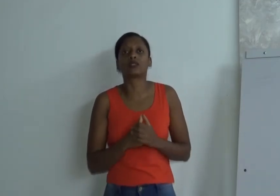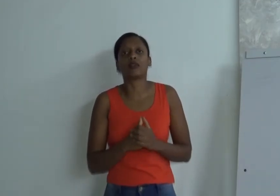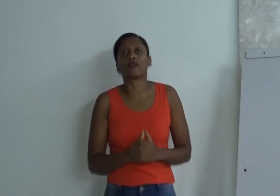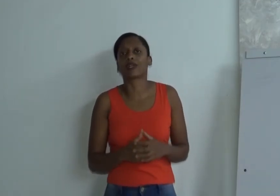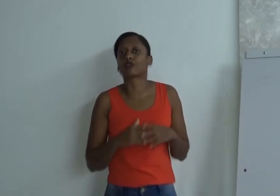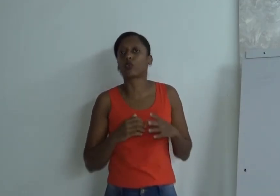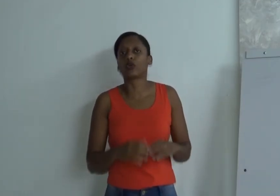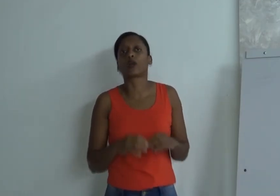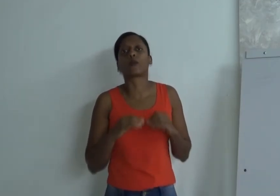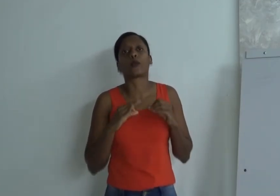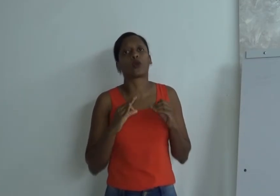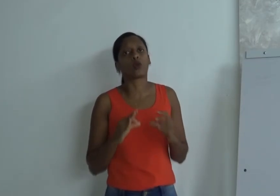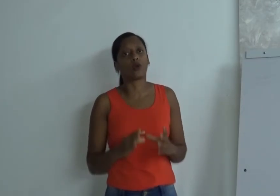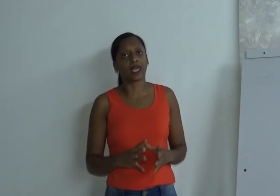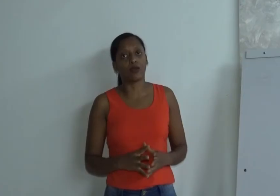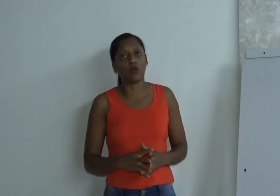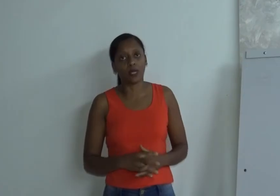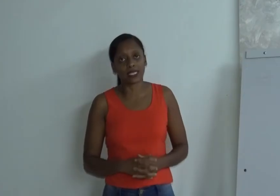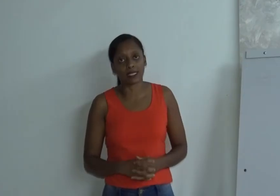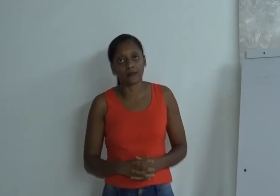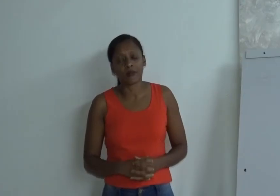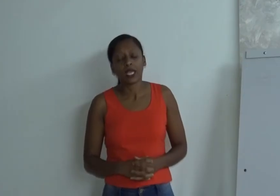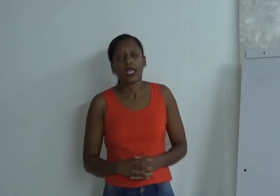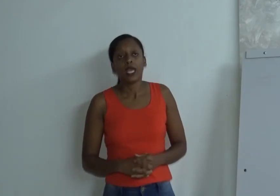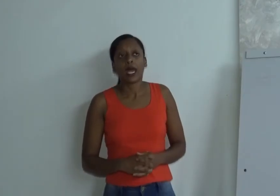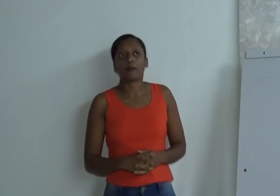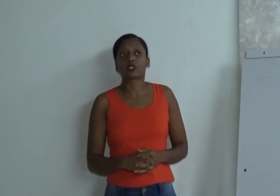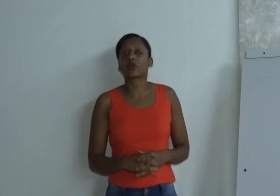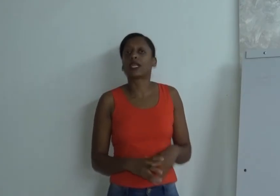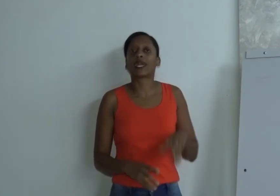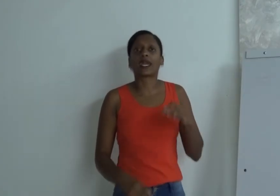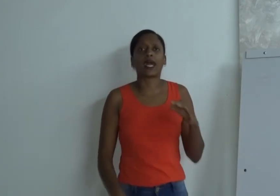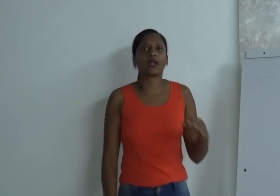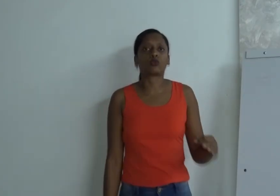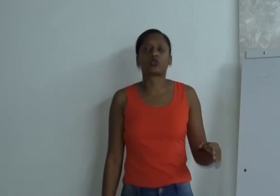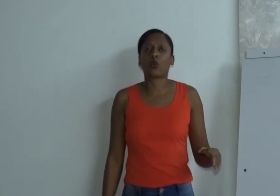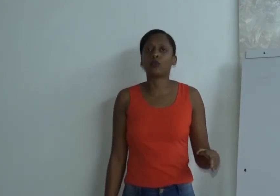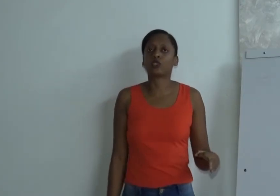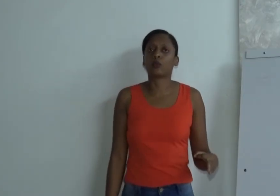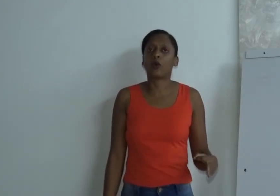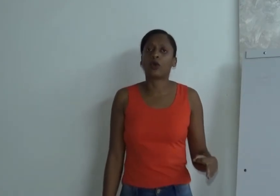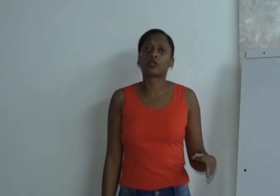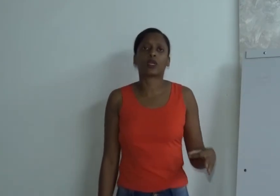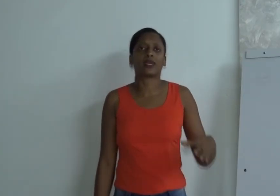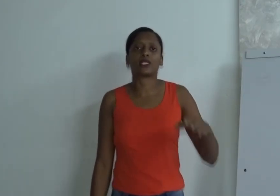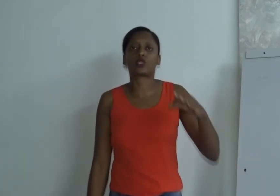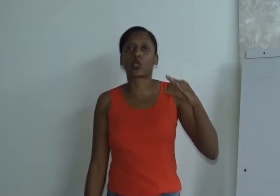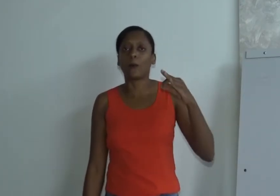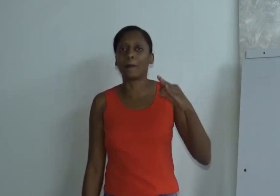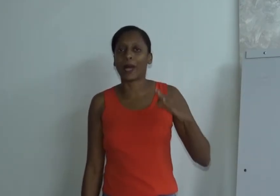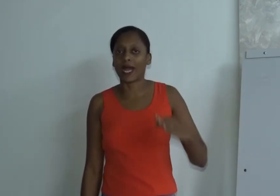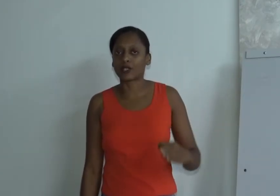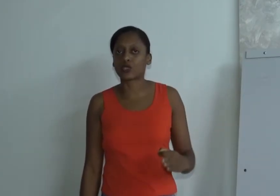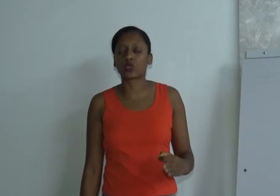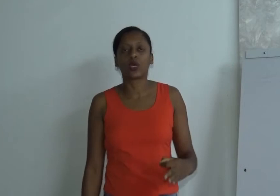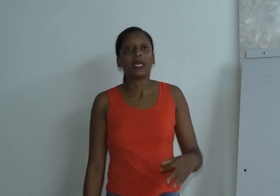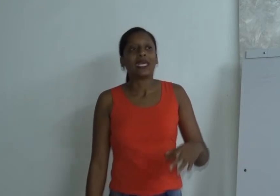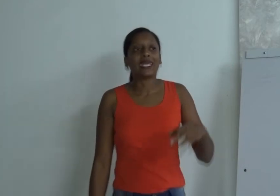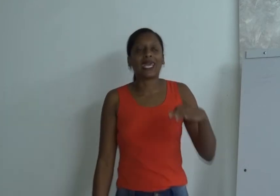tem fratura por qualquer coisa. A pessoa cai num tombo de moto, aqueles tombaços, e